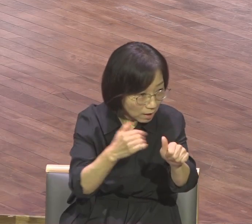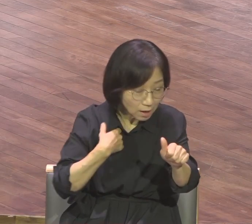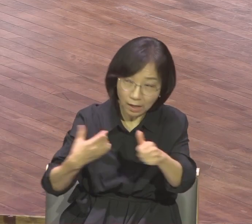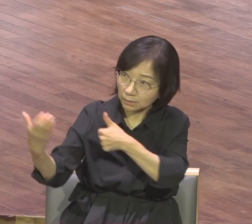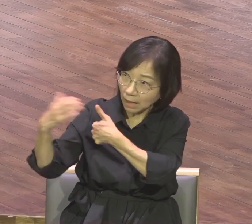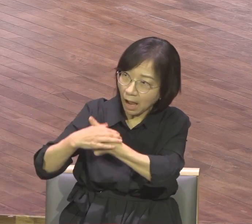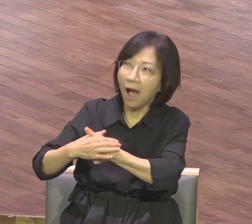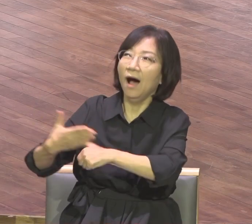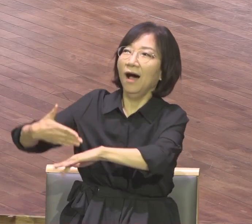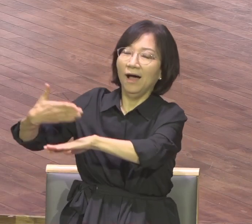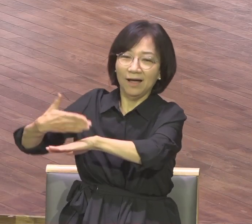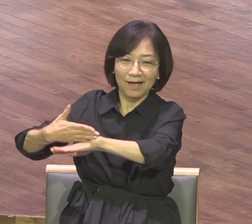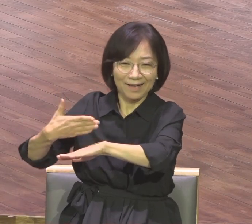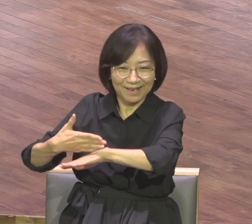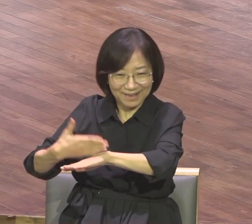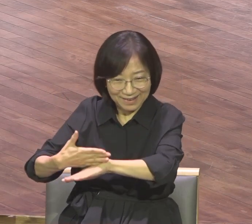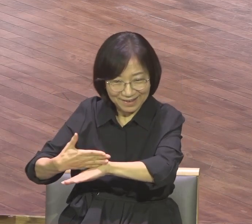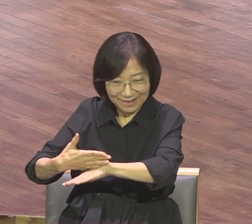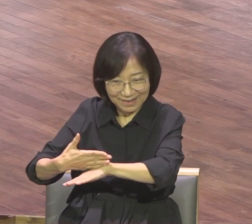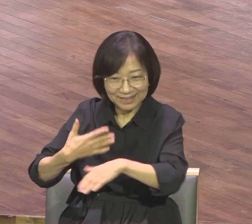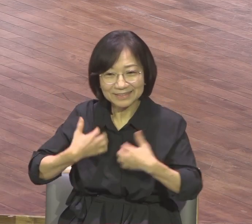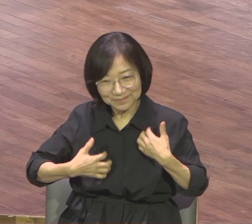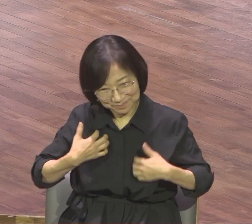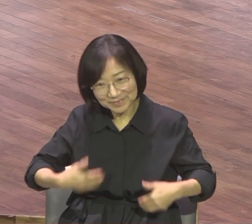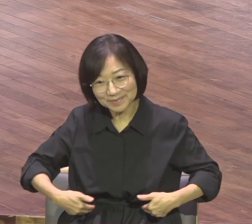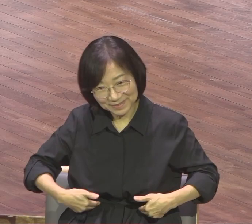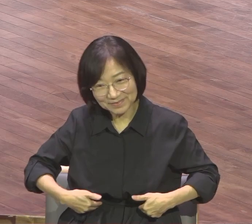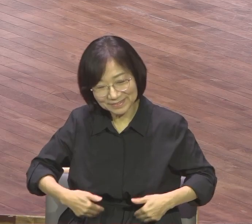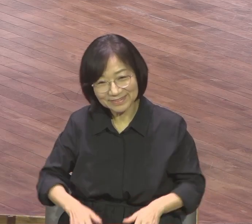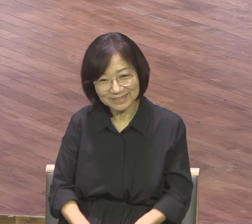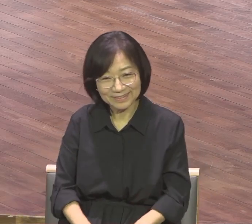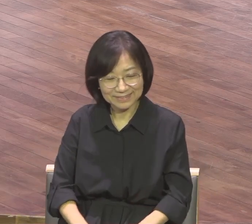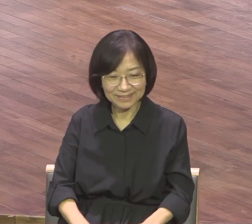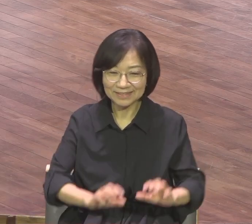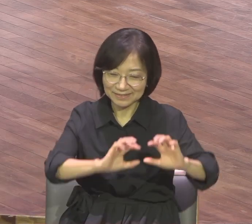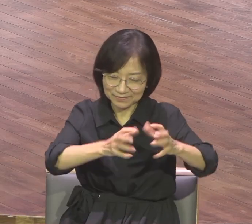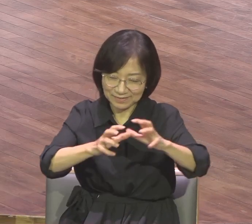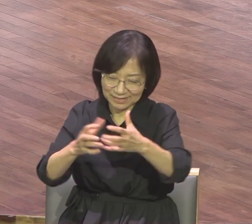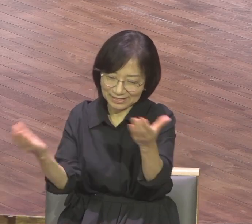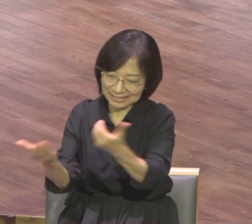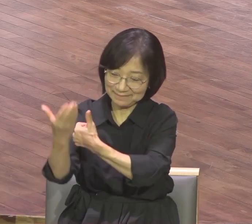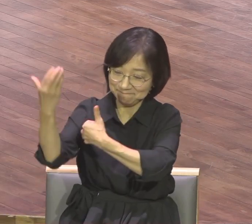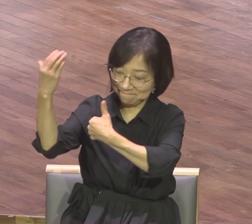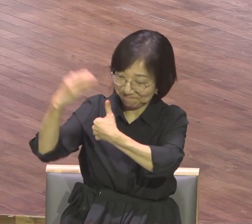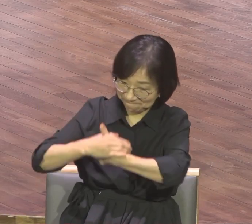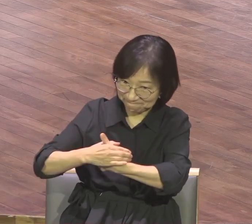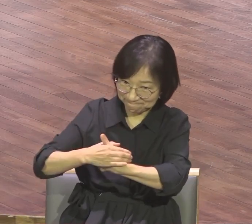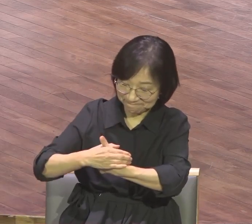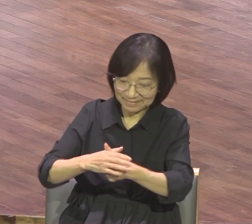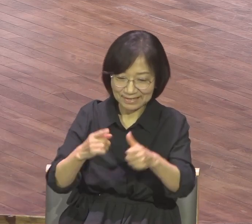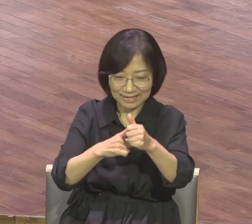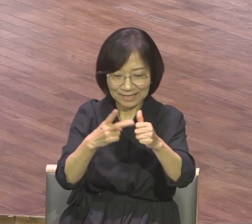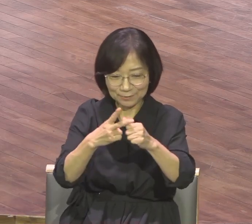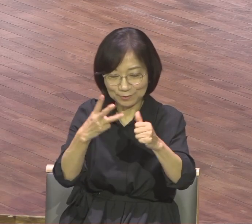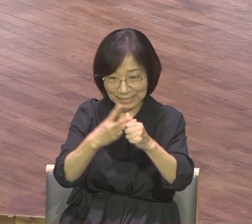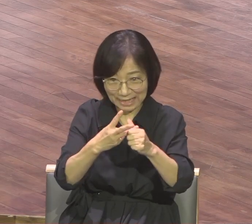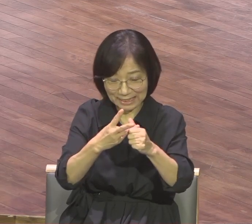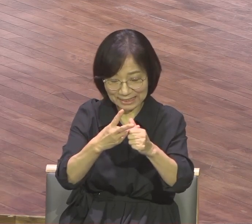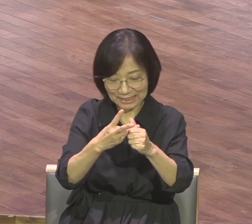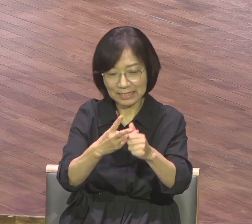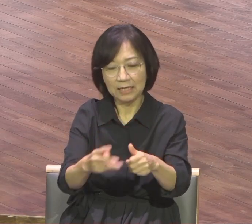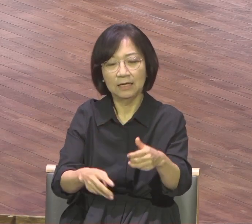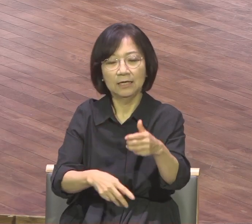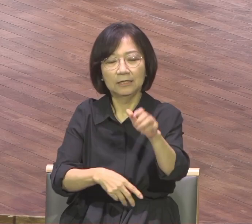있냐? 이거 누려야 돼요. 그래서 만국을 기업으로 얻는 삼운동, 삼일도 주역